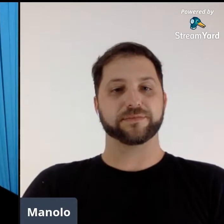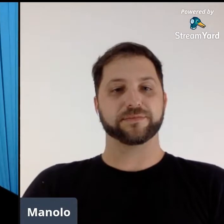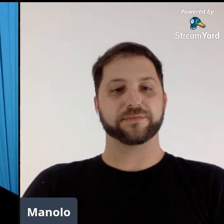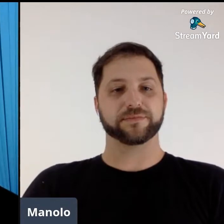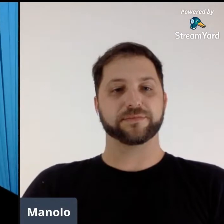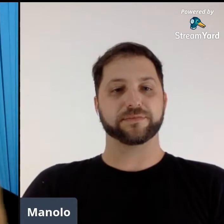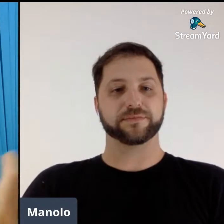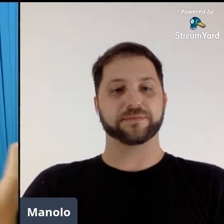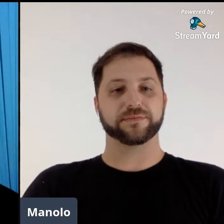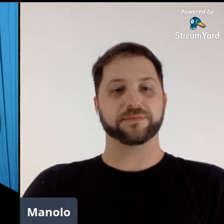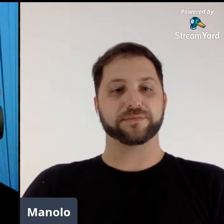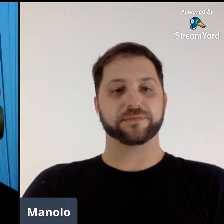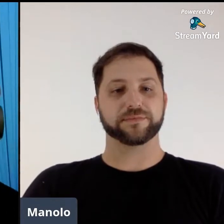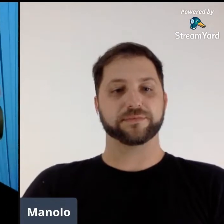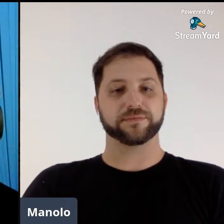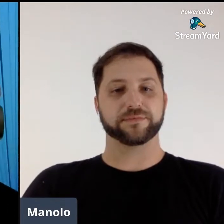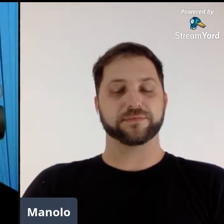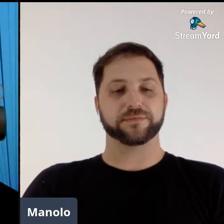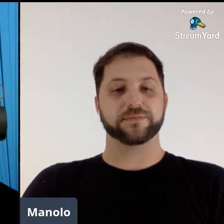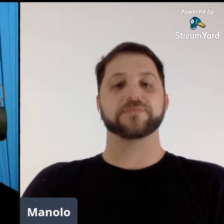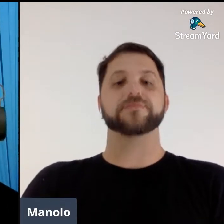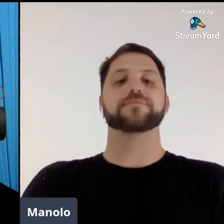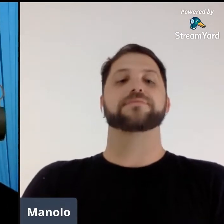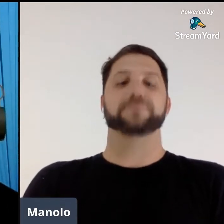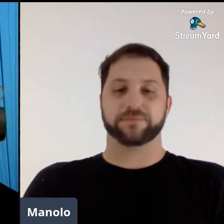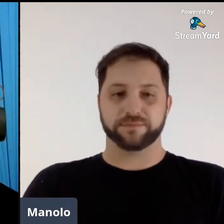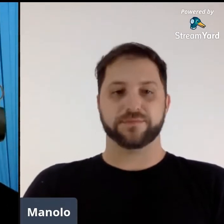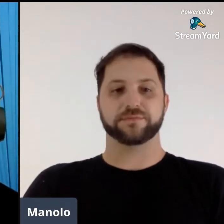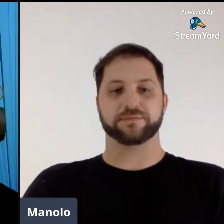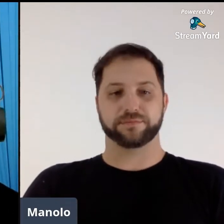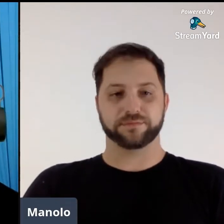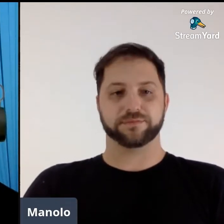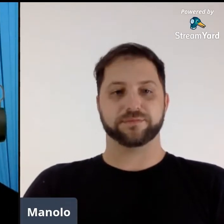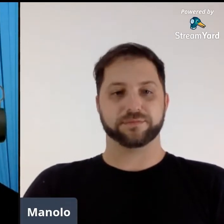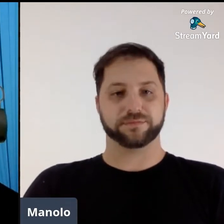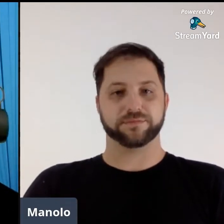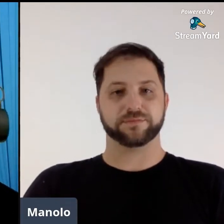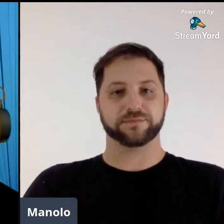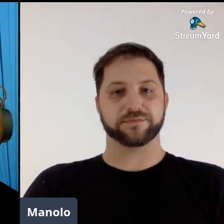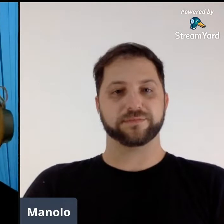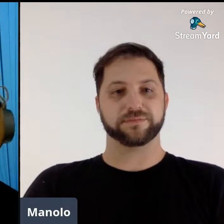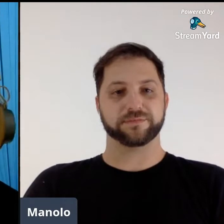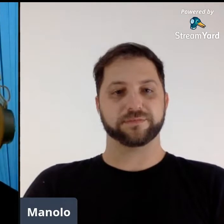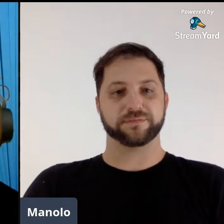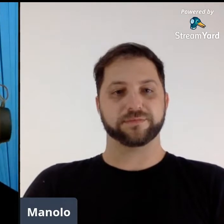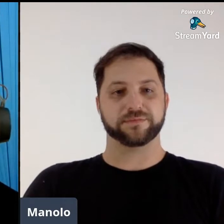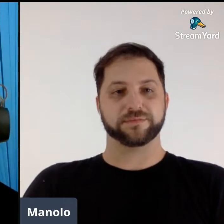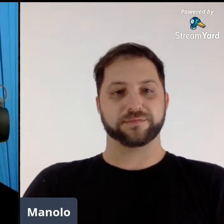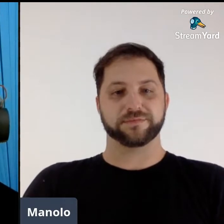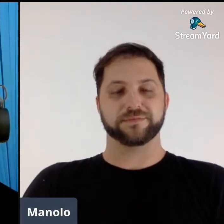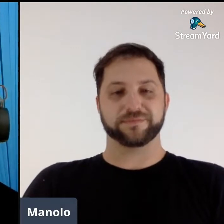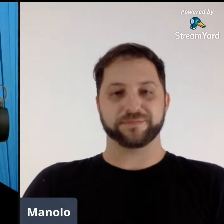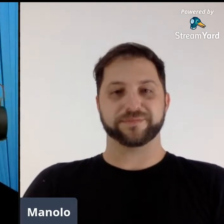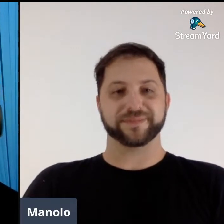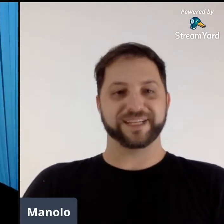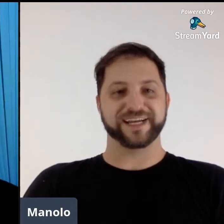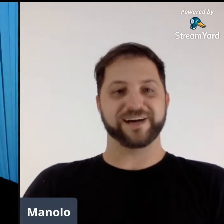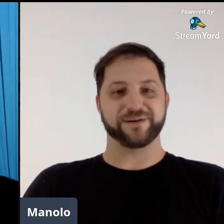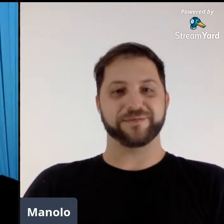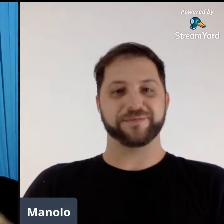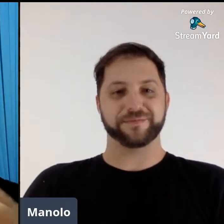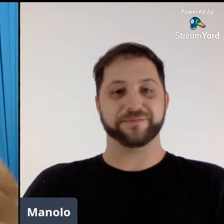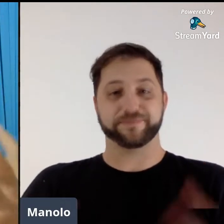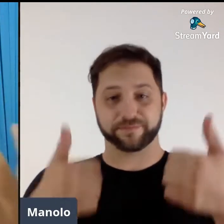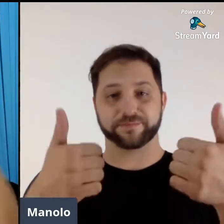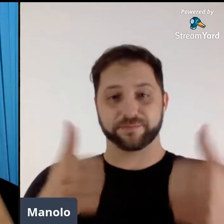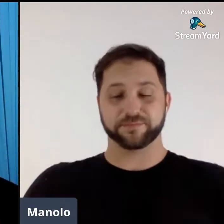você explicar para ele o que que você falou? E parece que nós temos assistentes surdos também. Faz mais